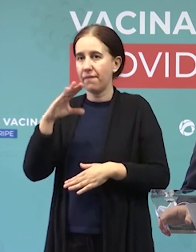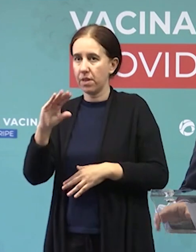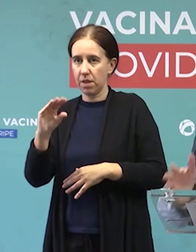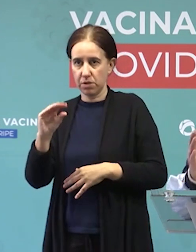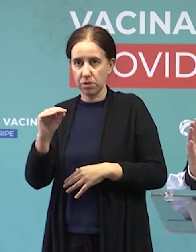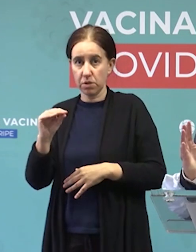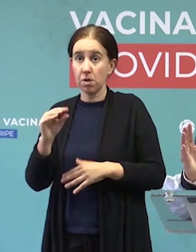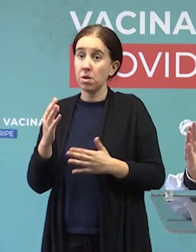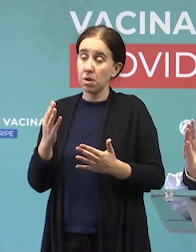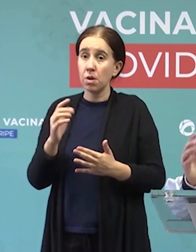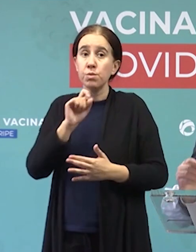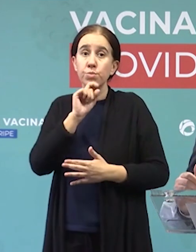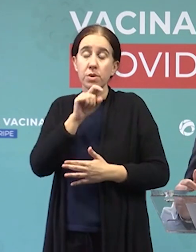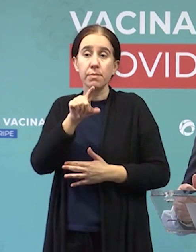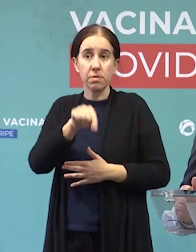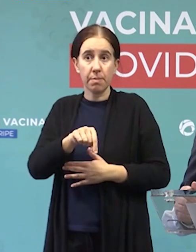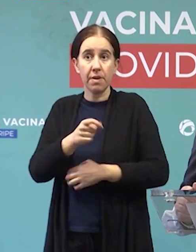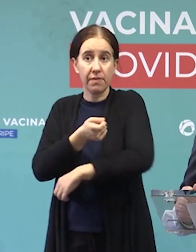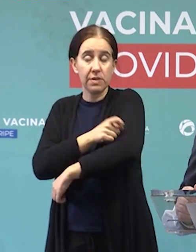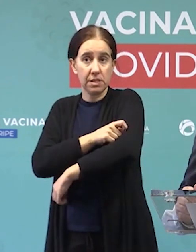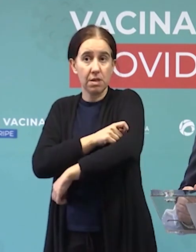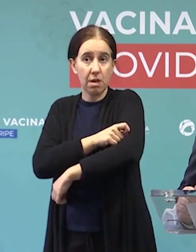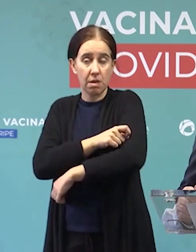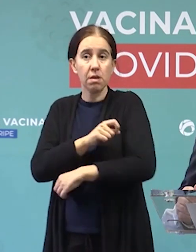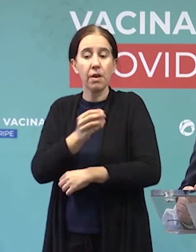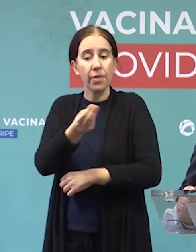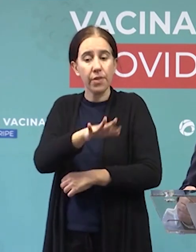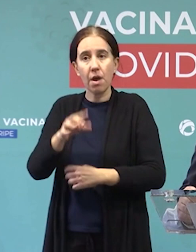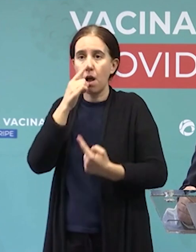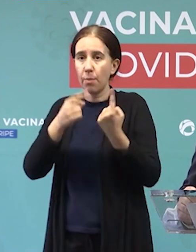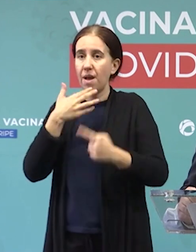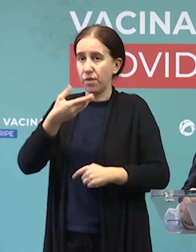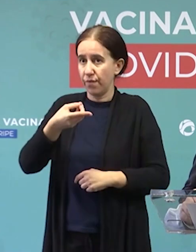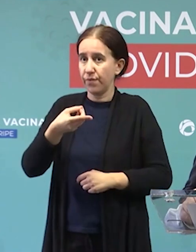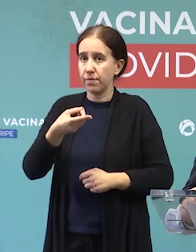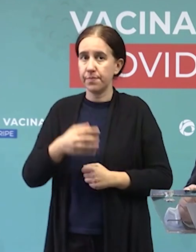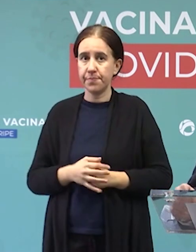anos, podendo também ser vacinadas algumas crianças de 9.